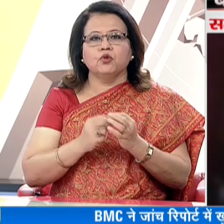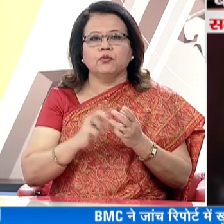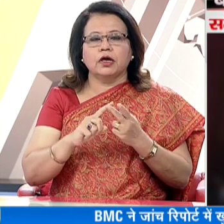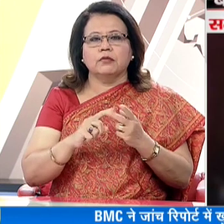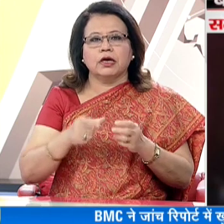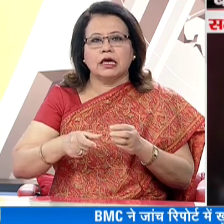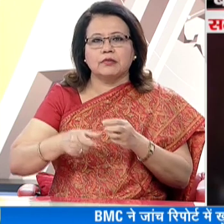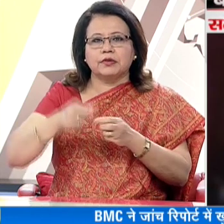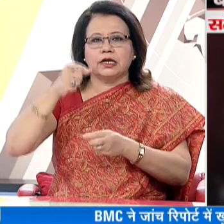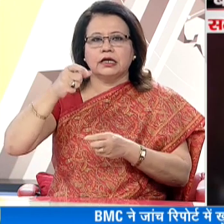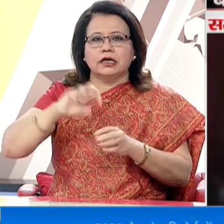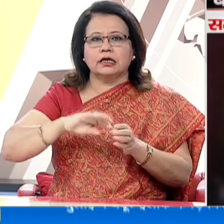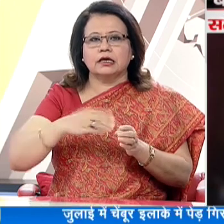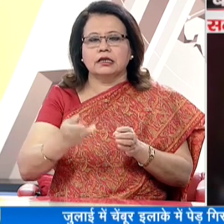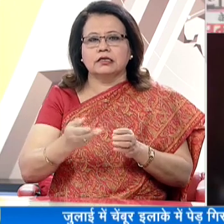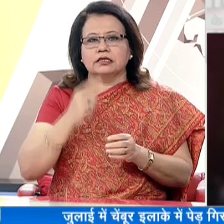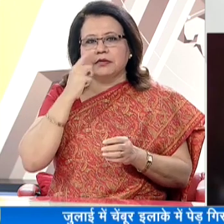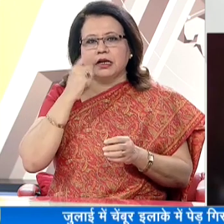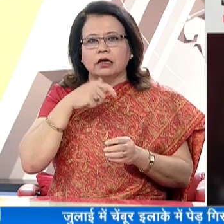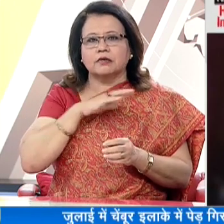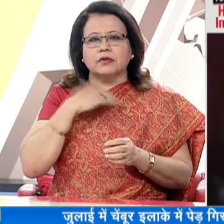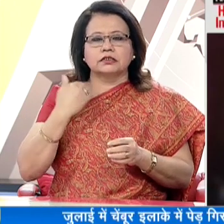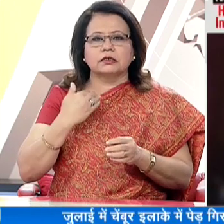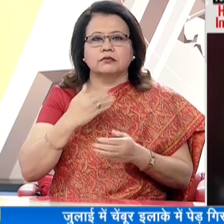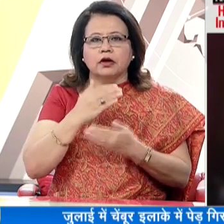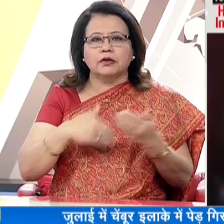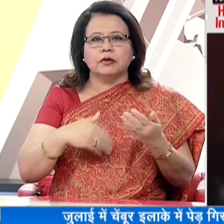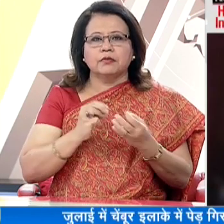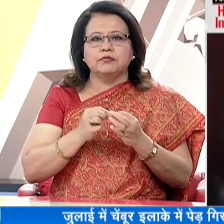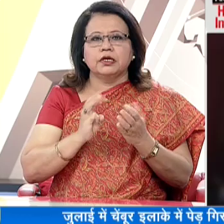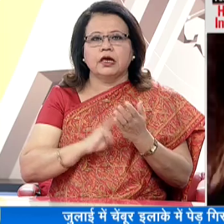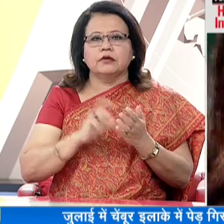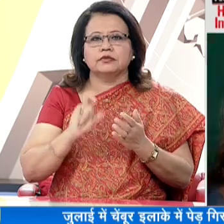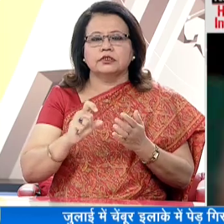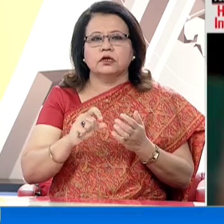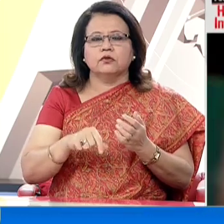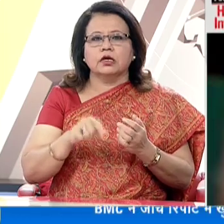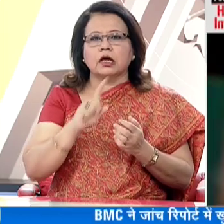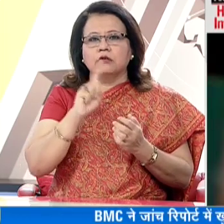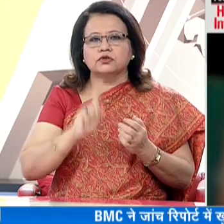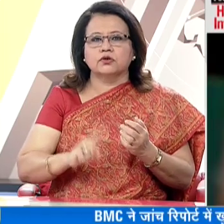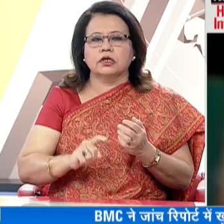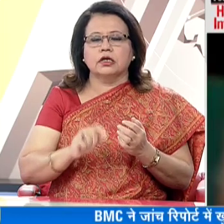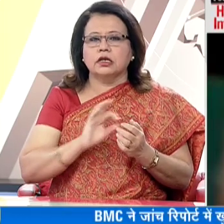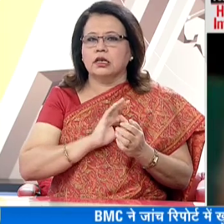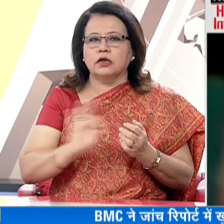मुंबई में पेड़ गिरने से महिला की मौत के मामले में बीएमसी ने कहा है कि उनकी लापरवाही से हादसा नहीं